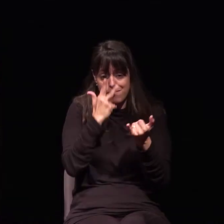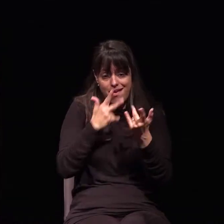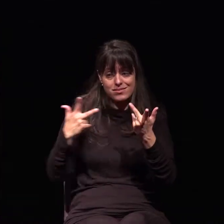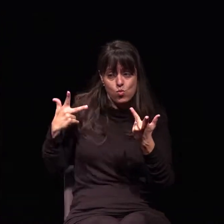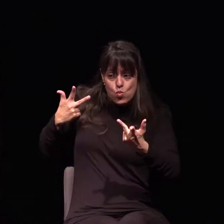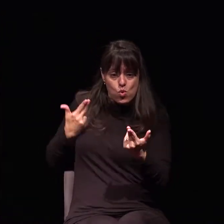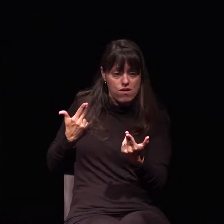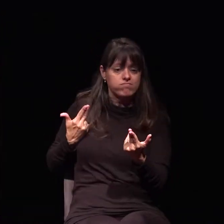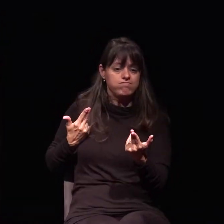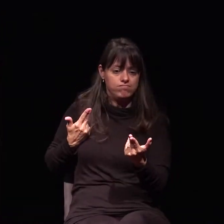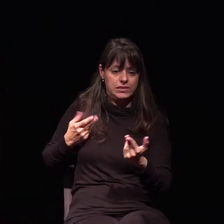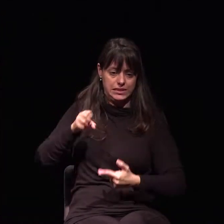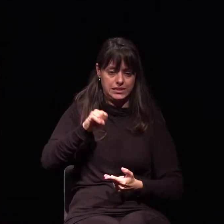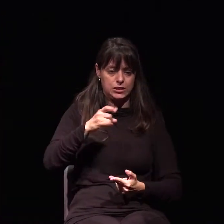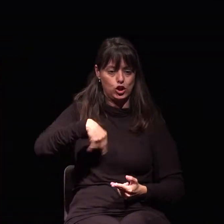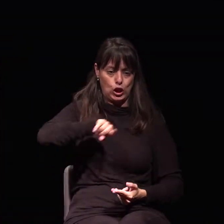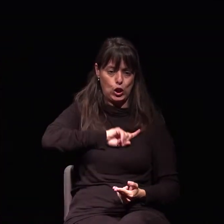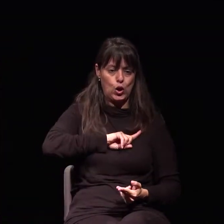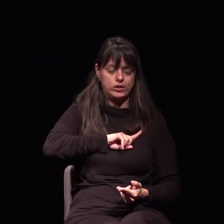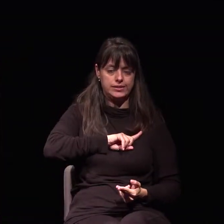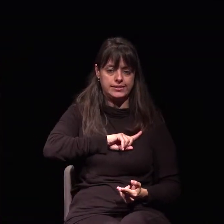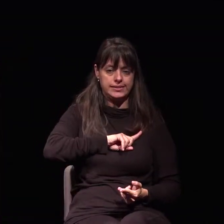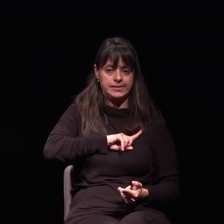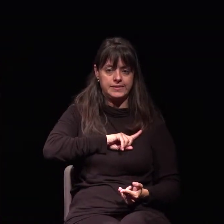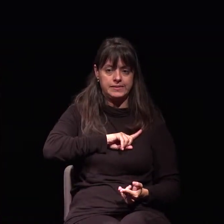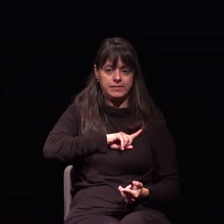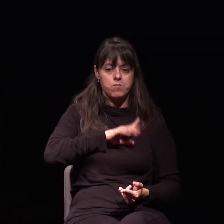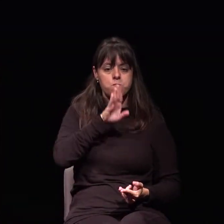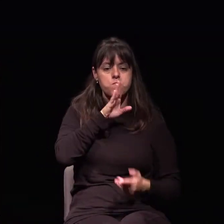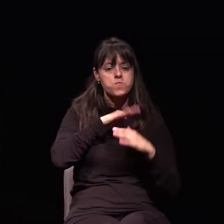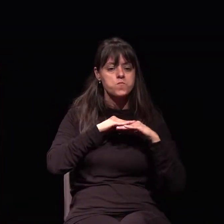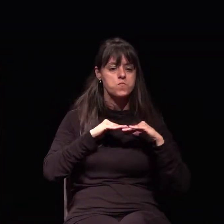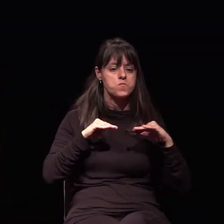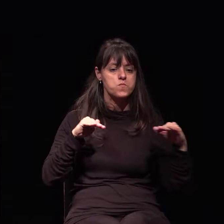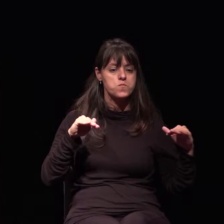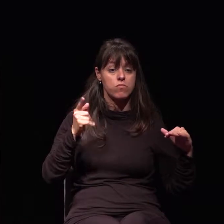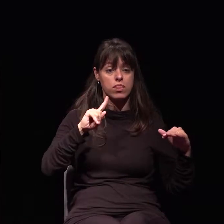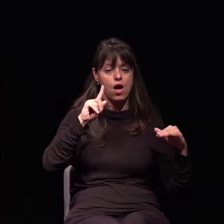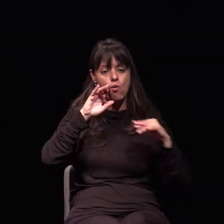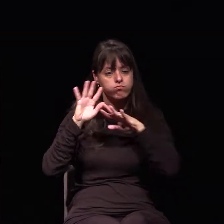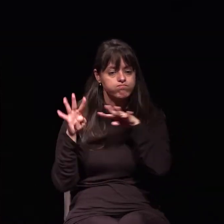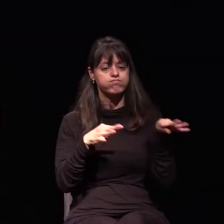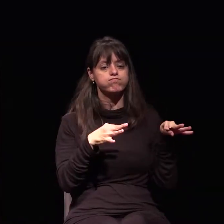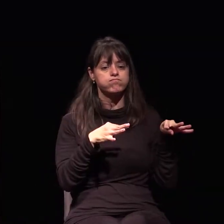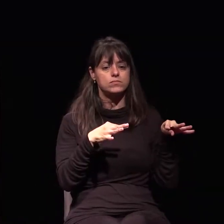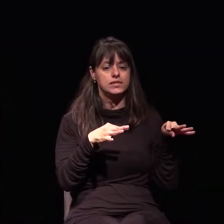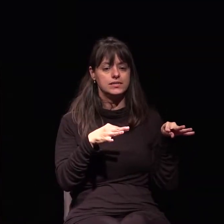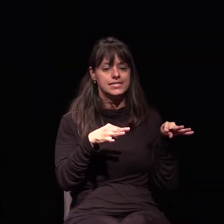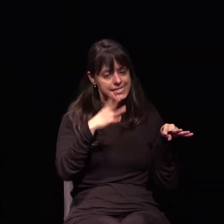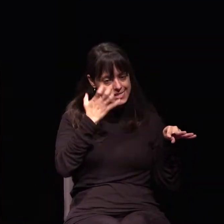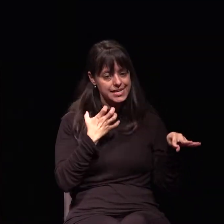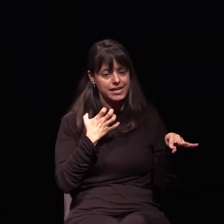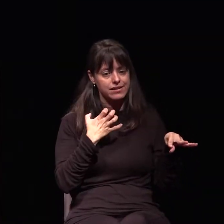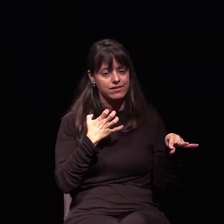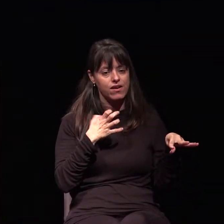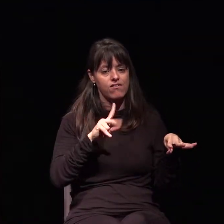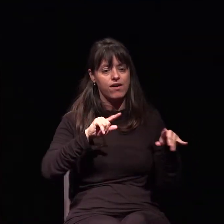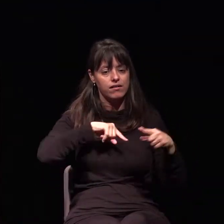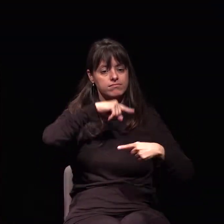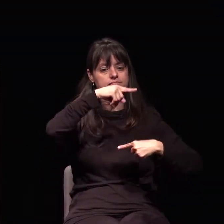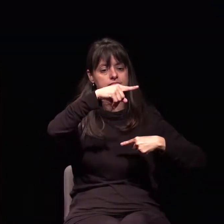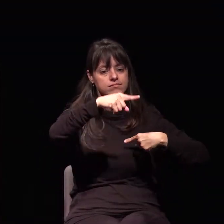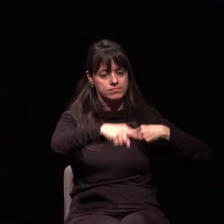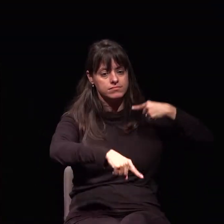acho que, se a gente não tratar isso com seriedade, historicamente falando, nós tendemos a ficar repetindo, a ficar